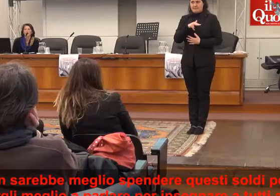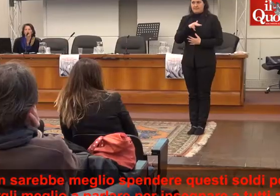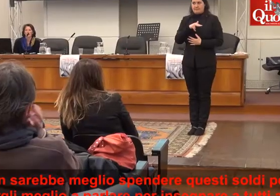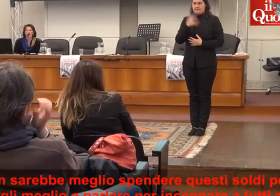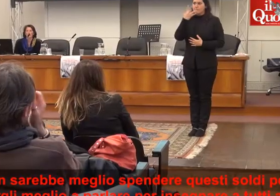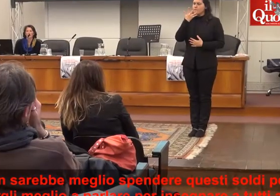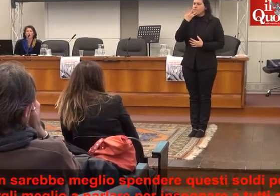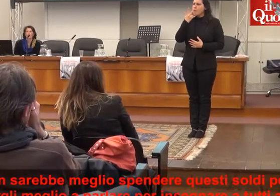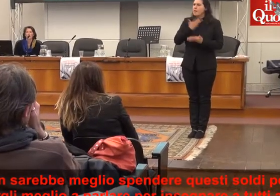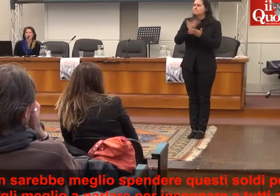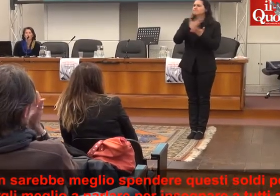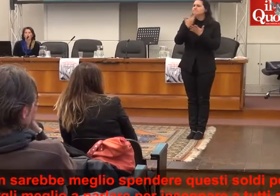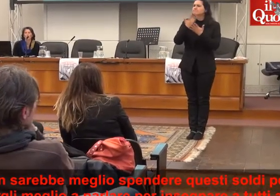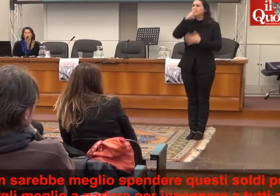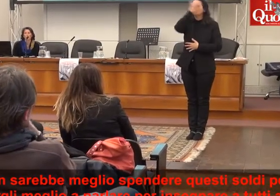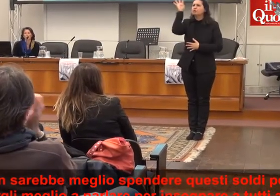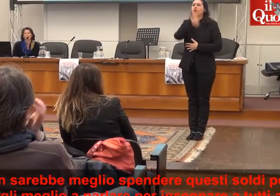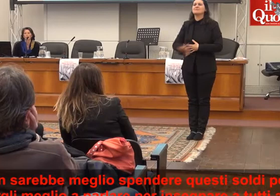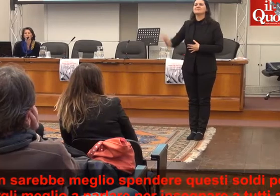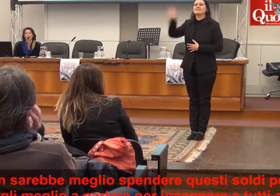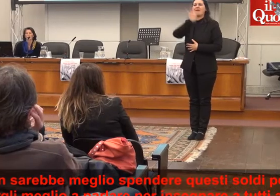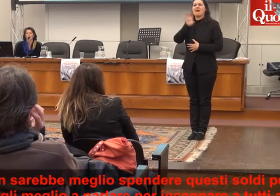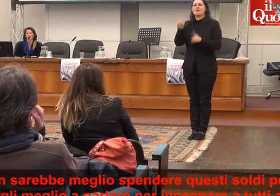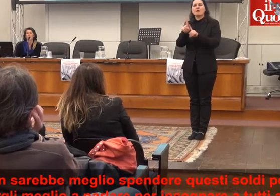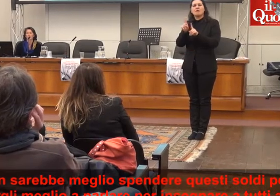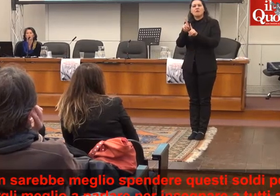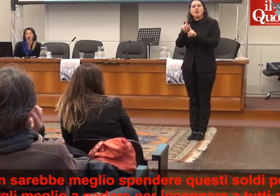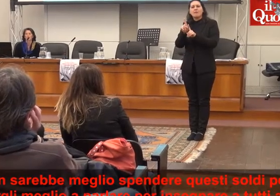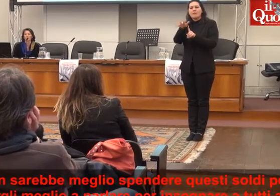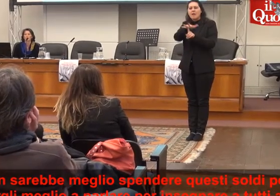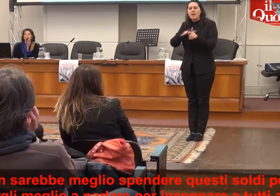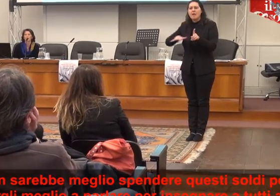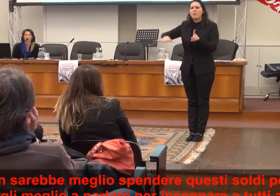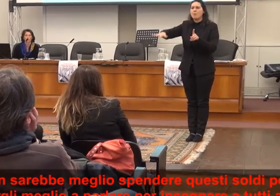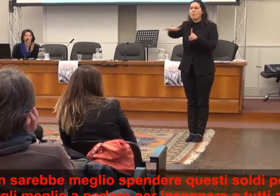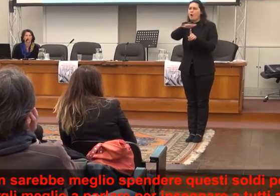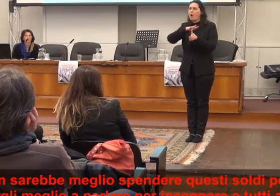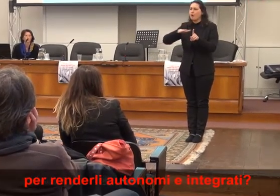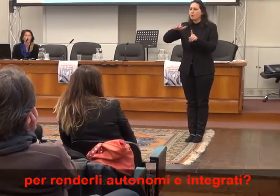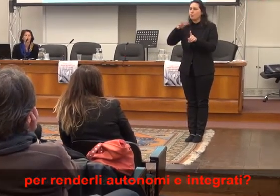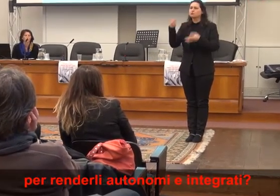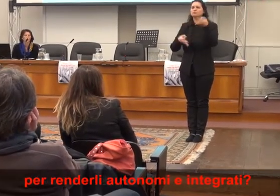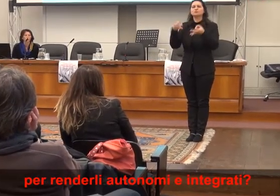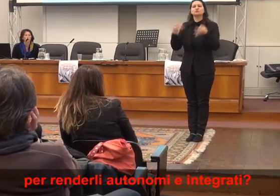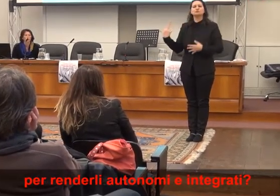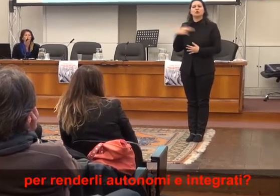Non sarebbe meglio spendere questi soldi per insegnarli meglio a parlare, per insegnare a tutti a parlare, per renderli